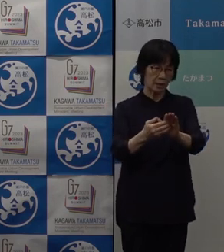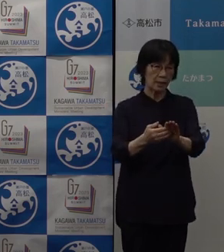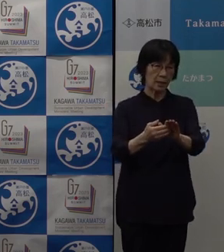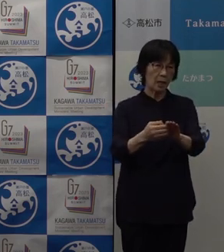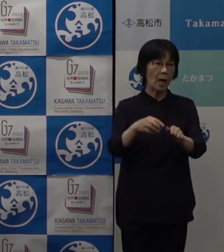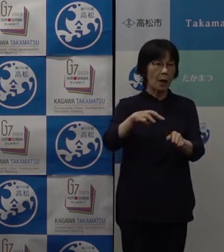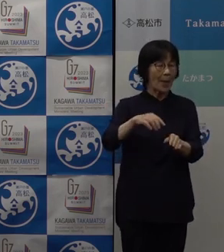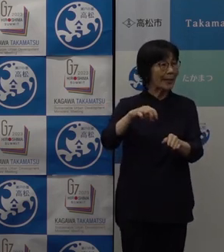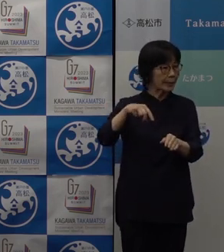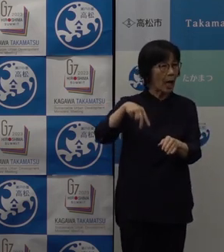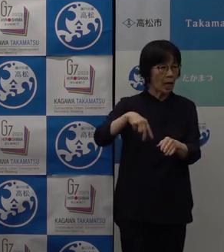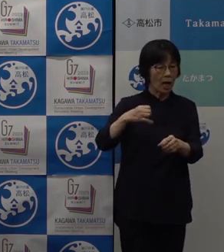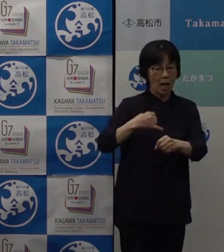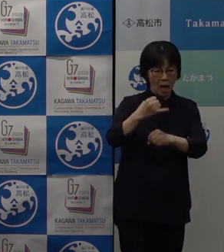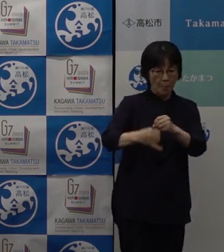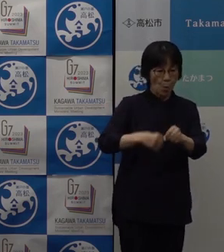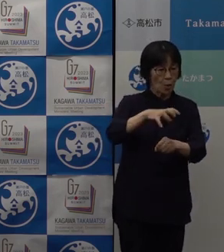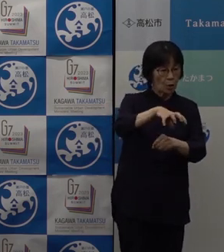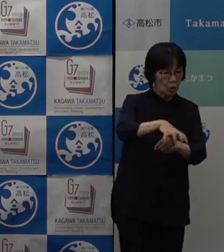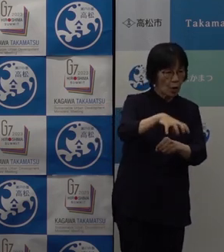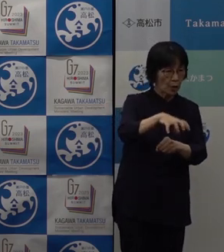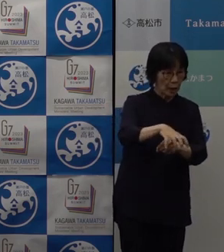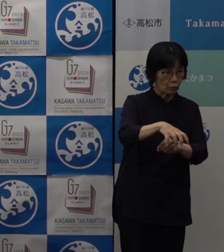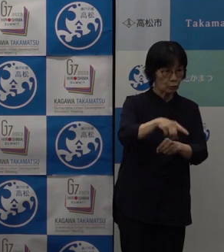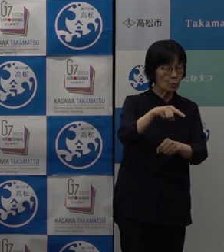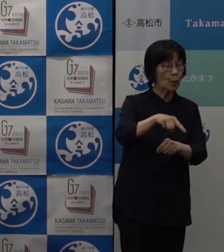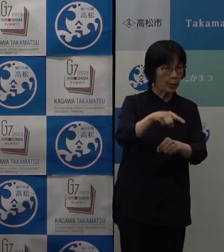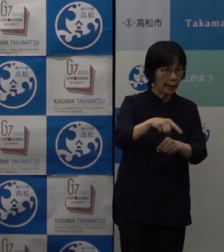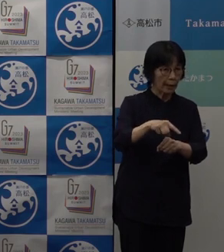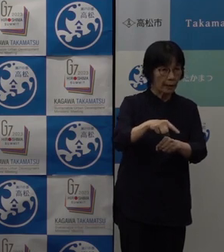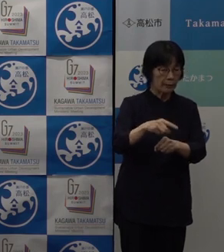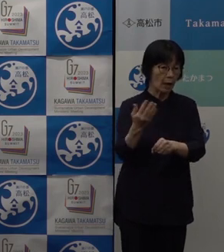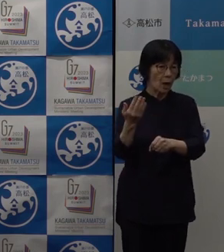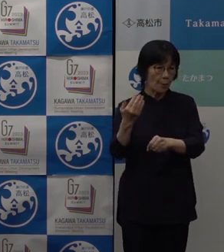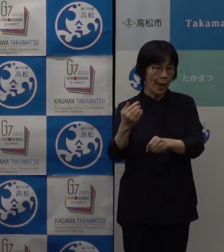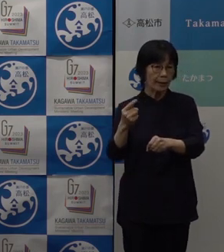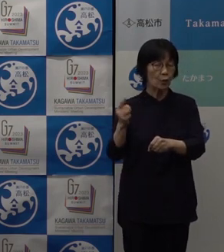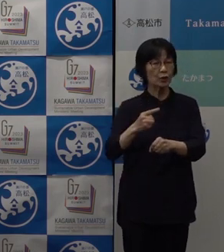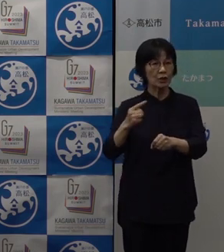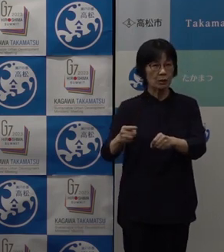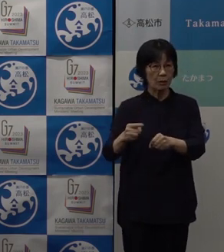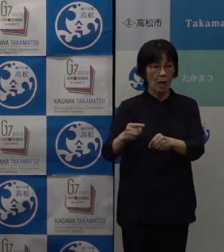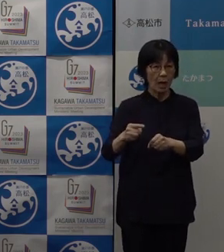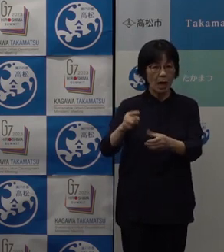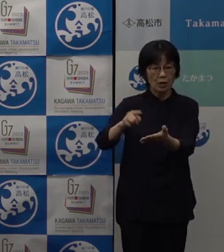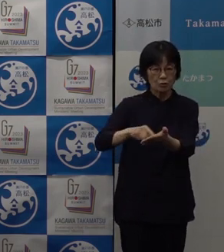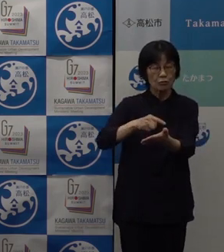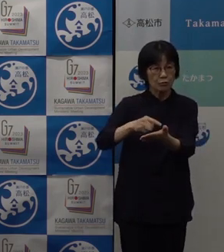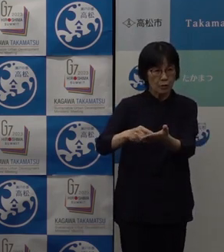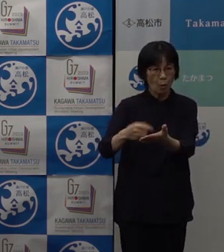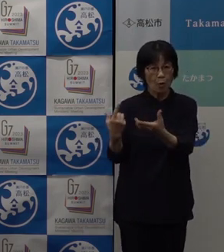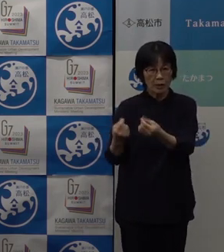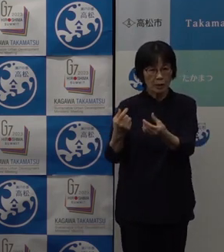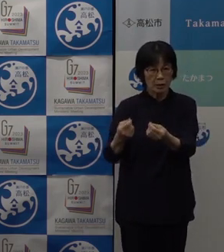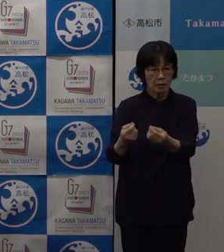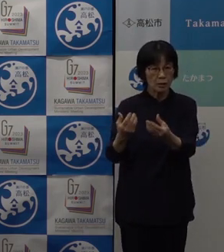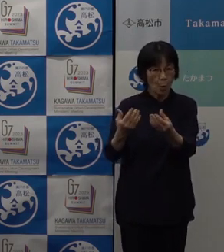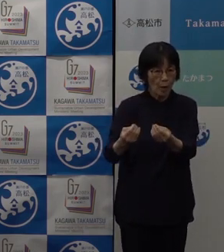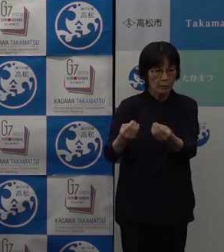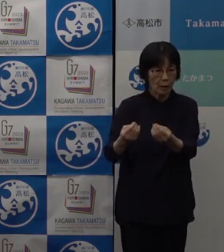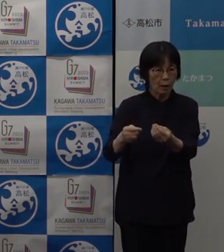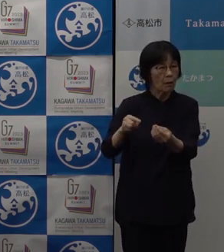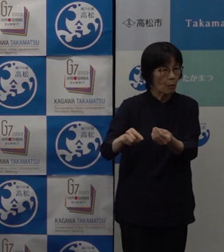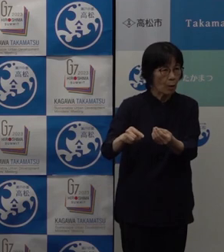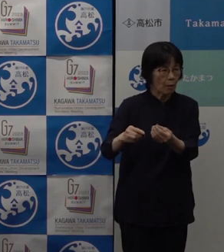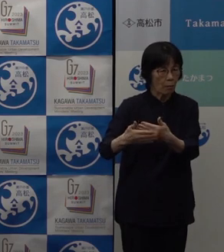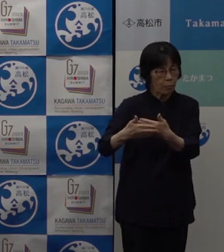処理の確認、前の人からきちっとログアウトするということですね、処理の確認を徹底するようにしておりますけれども、